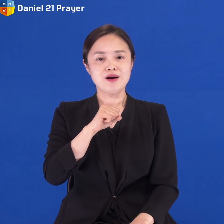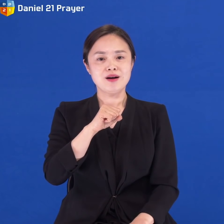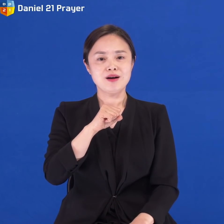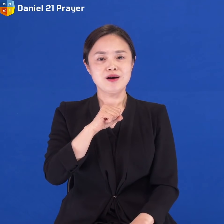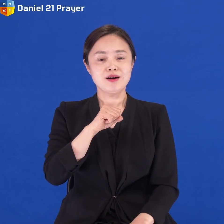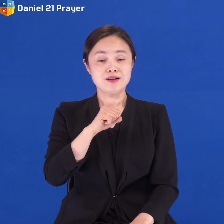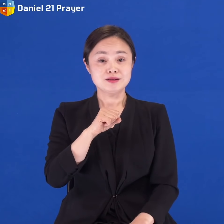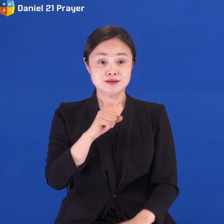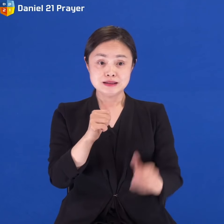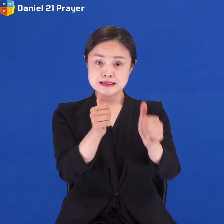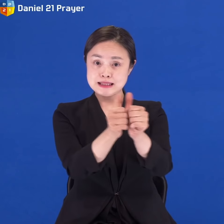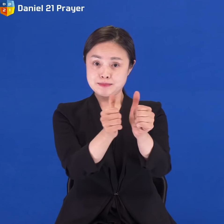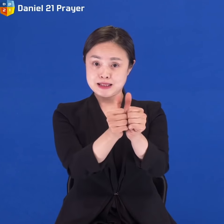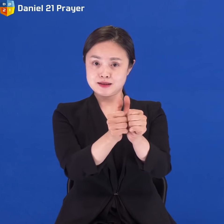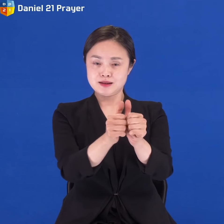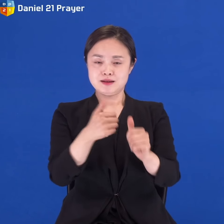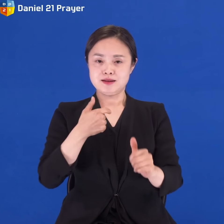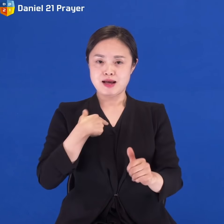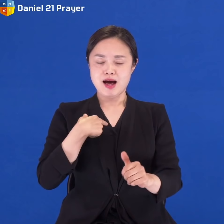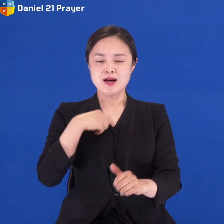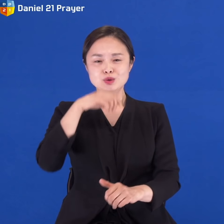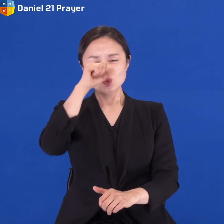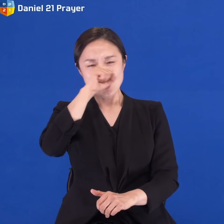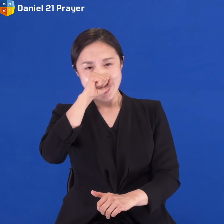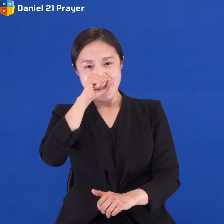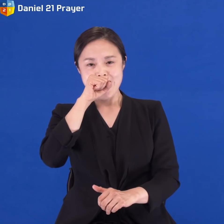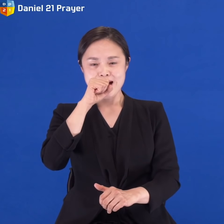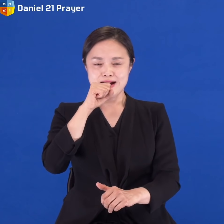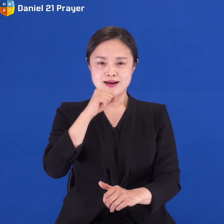요구하던 남성들을 피해 다녔습니다.